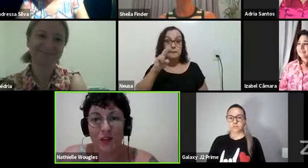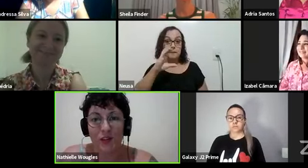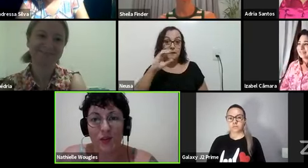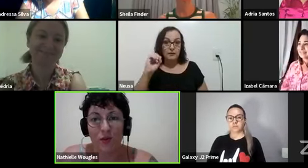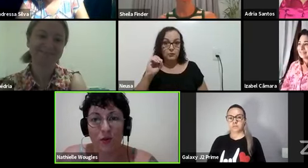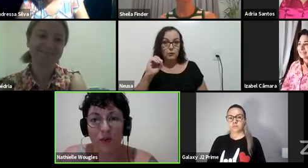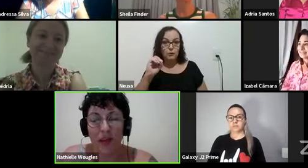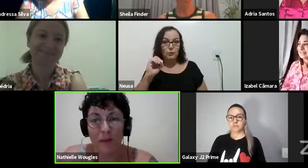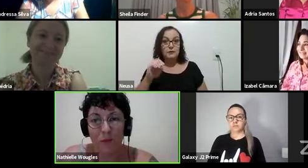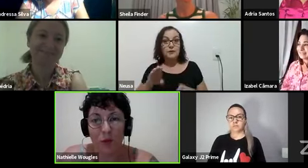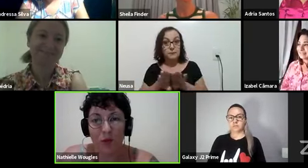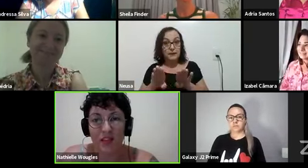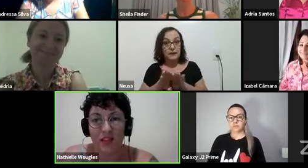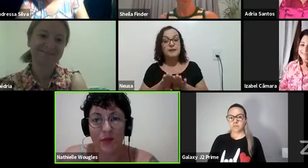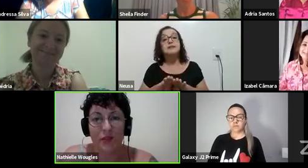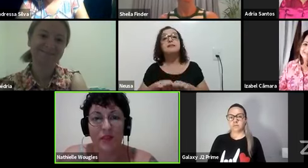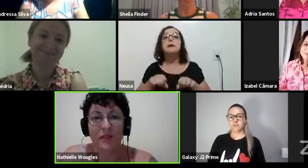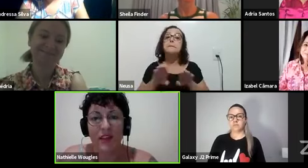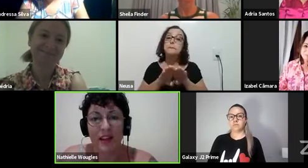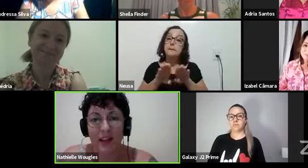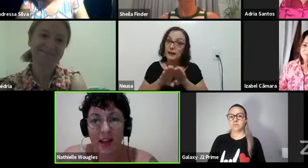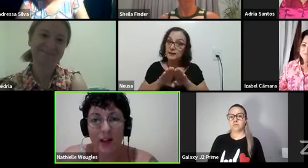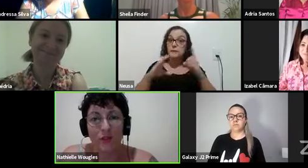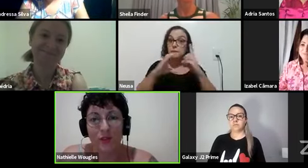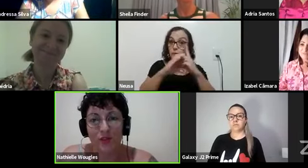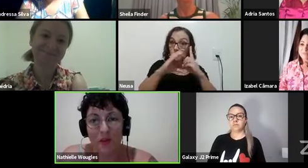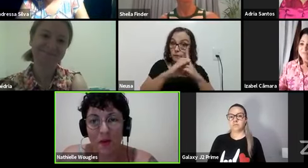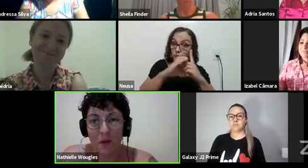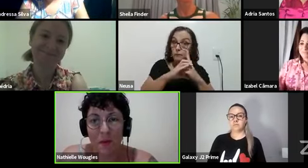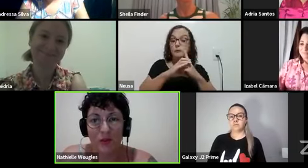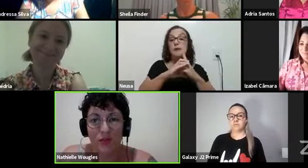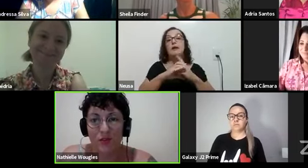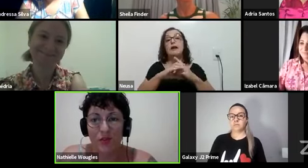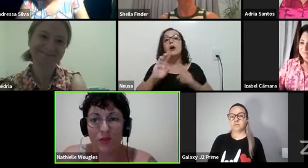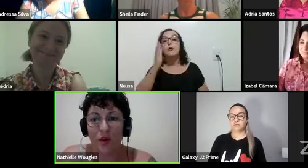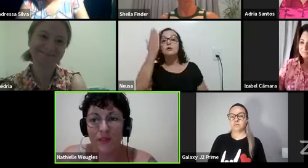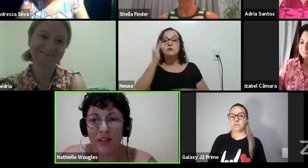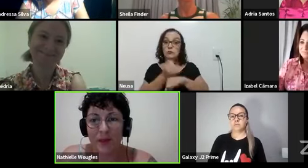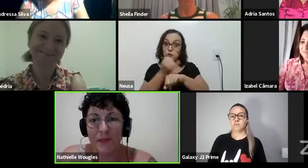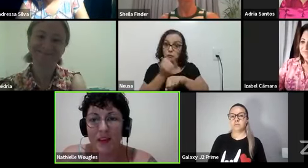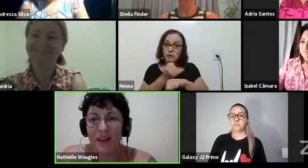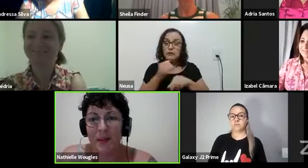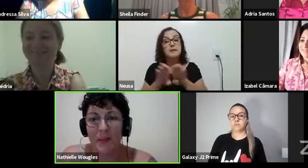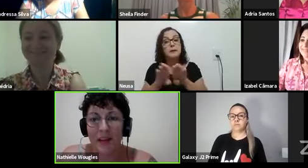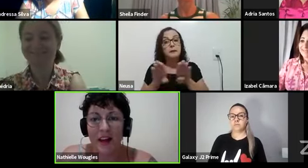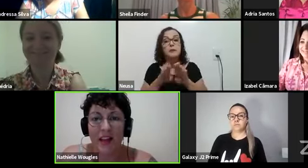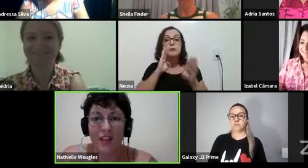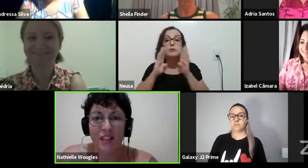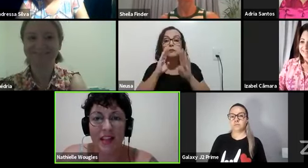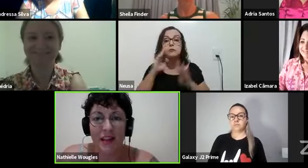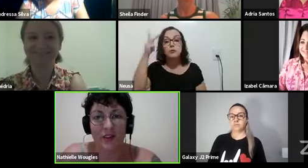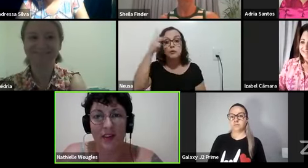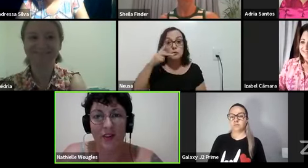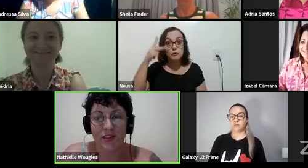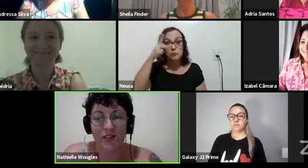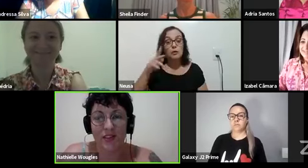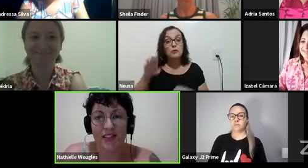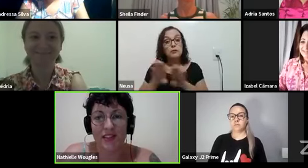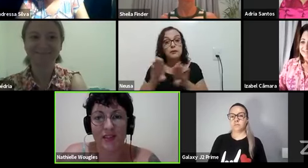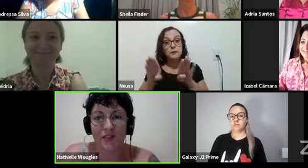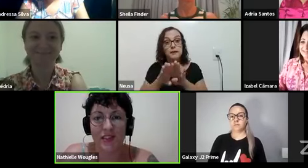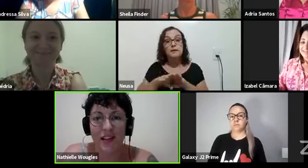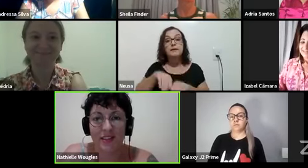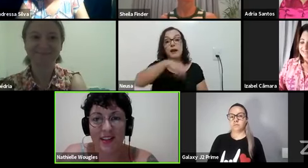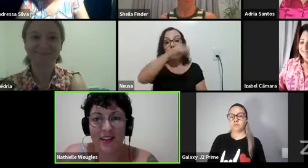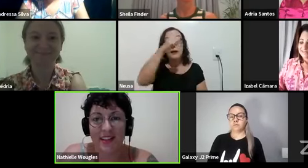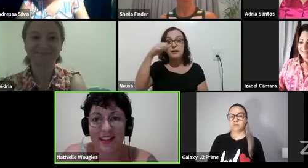nas páginas do Condê, do Aconteceu em Joinville, do nosso amigo Paulo Soldowski e também da AGIDEV, que é a nossa